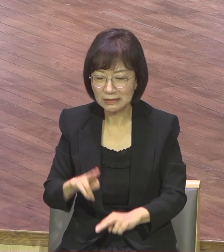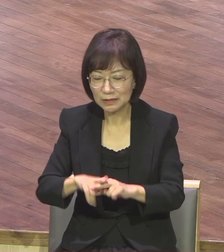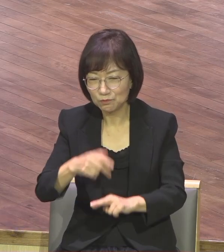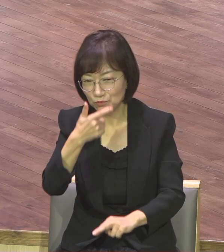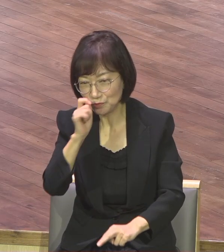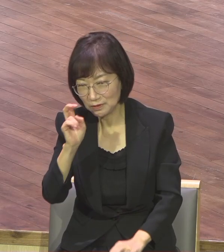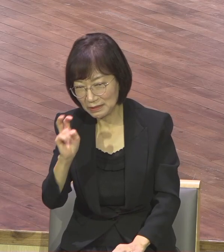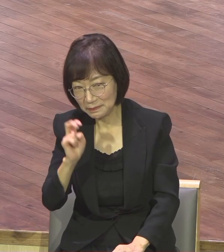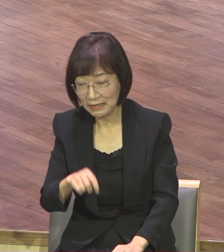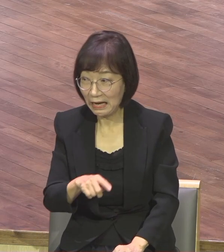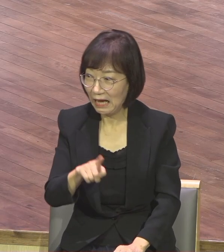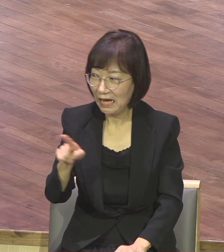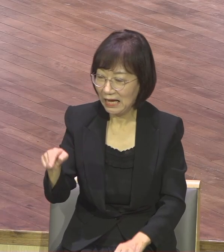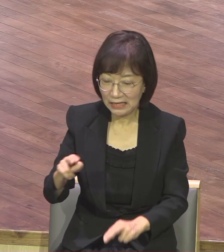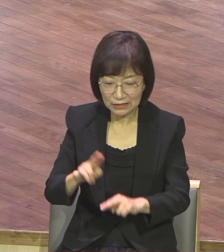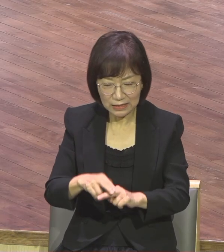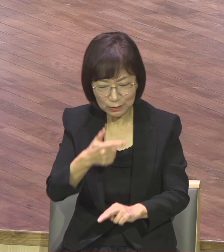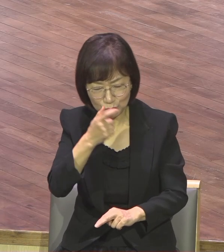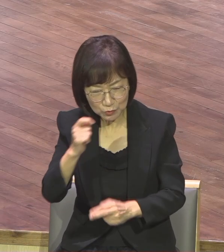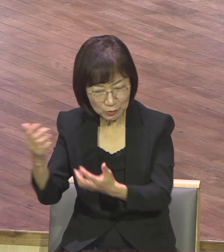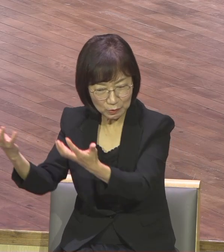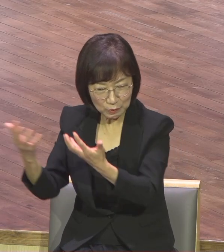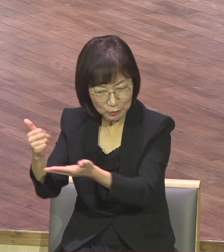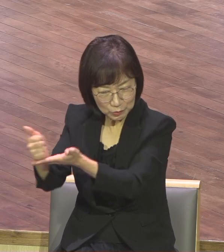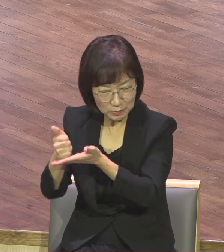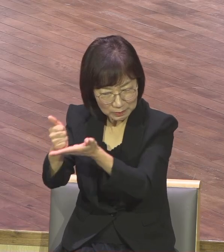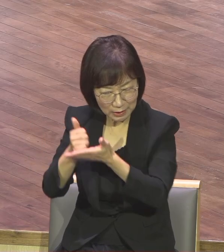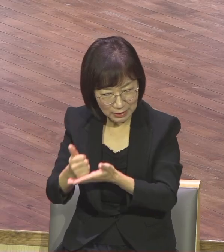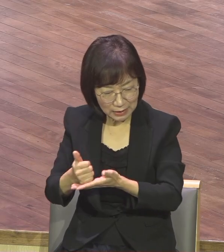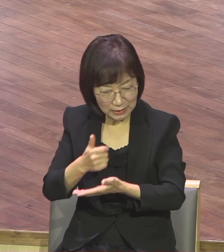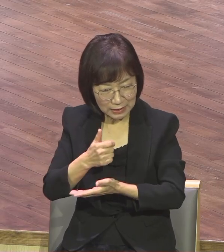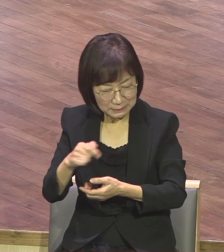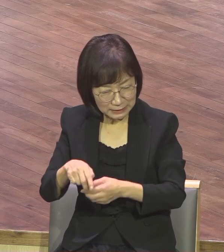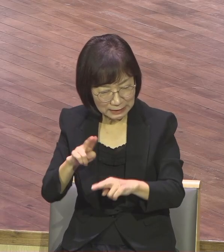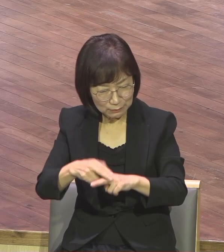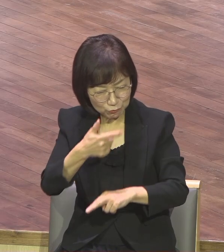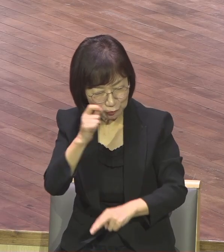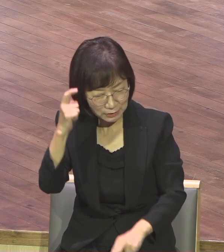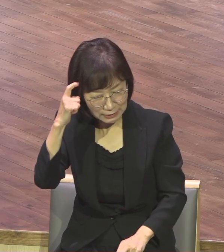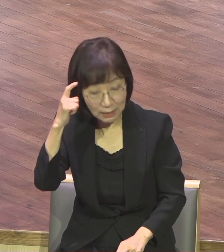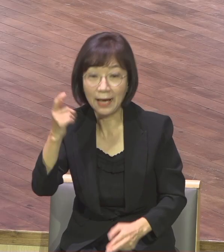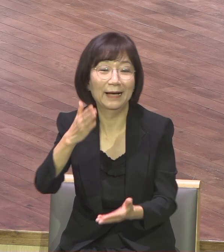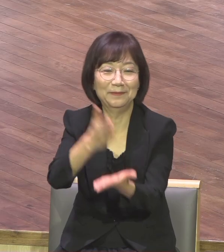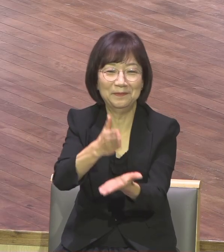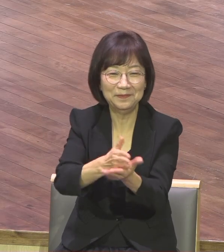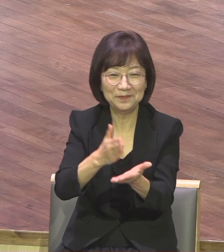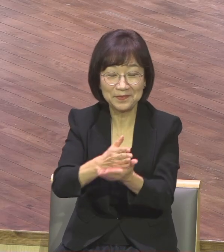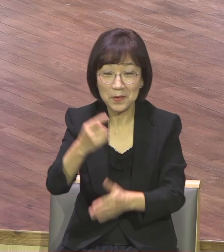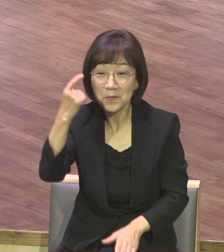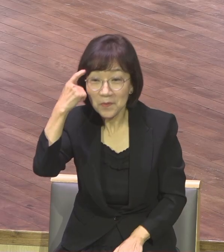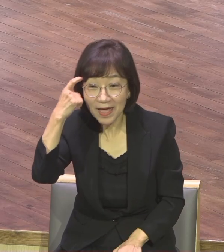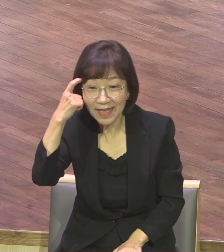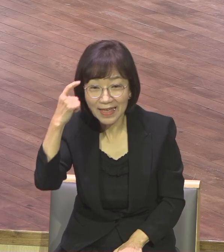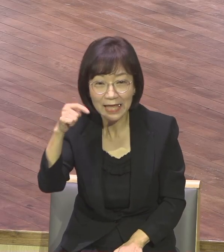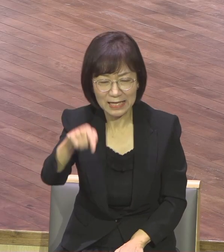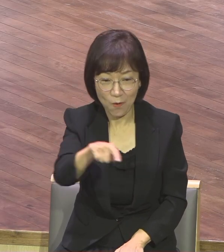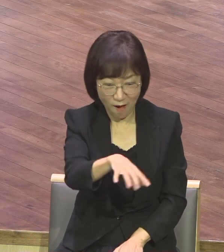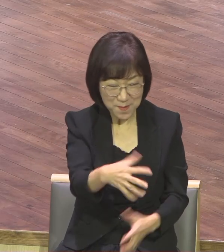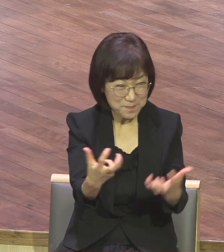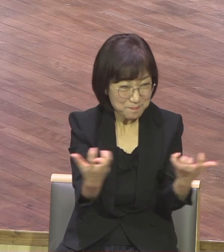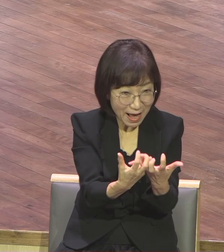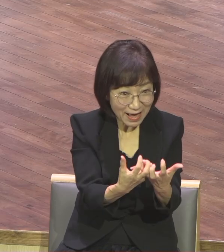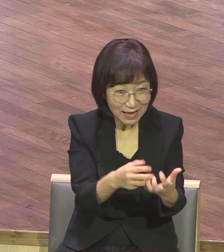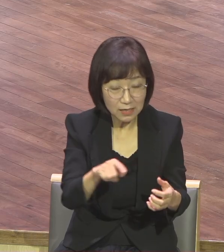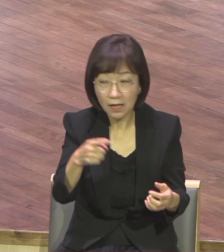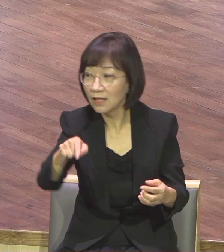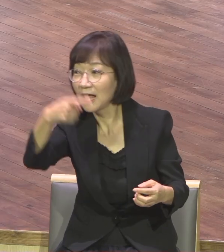자리가 없습니다만은 자리가 없을 거 아니냐라고 염려하지 마시고 왜냐하면 본당에 다 차게 되면 스카이홀이